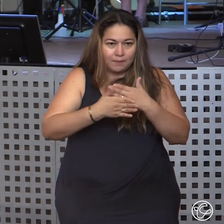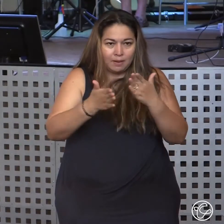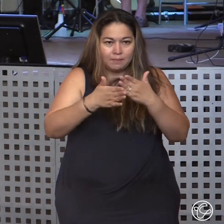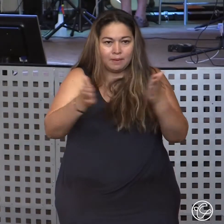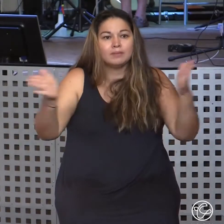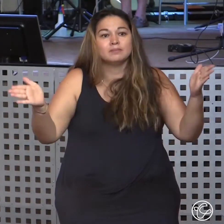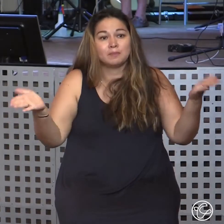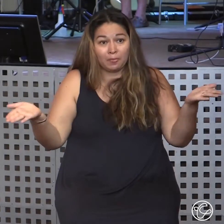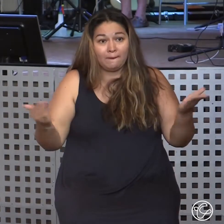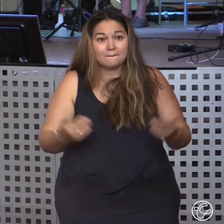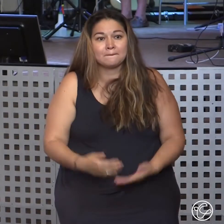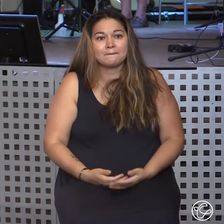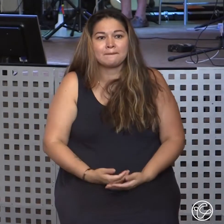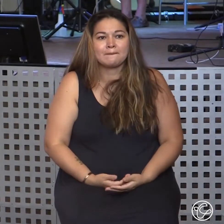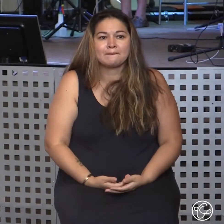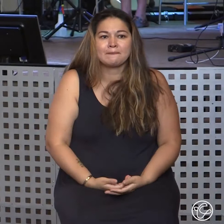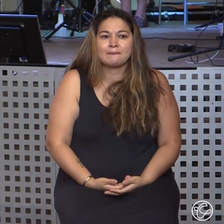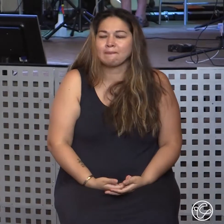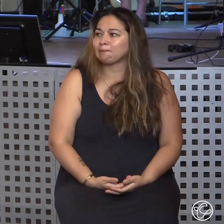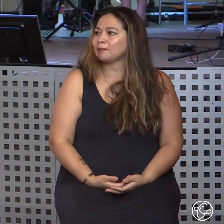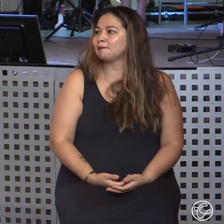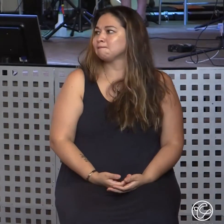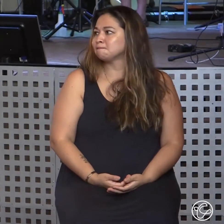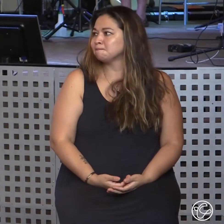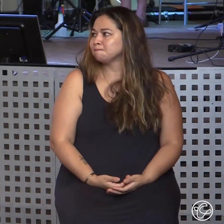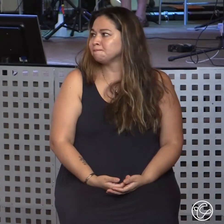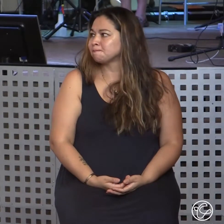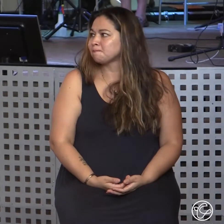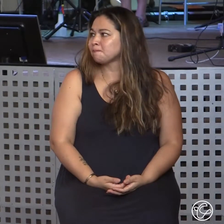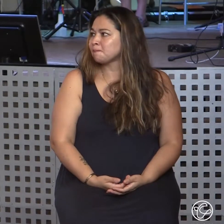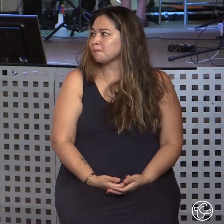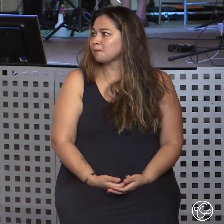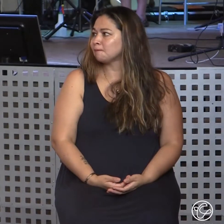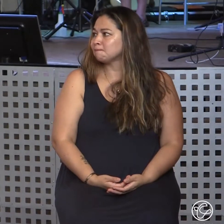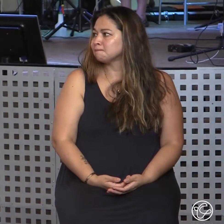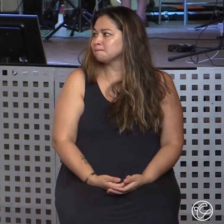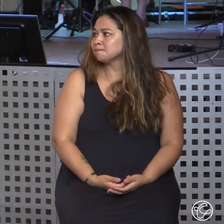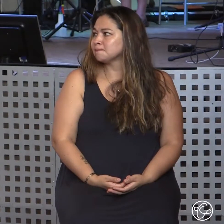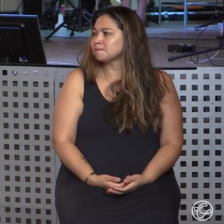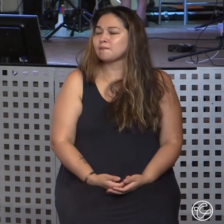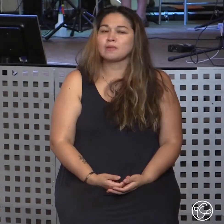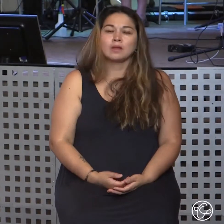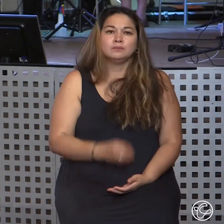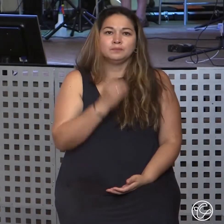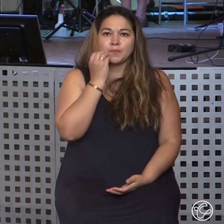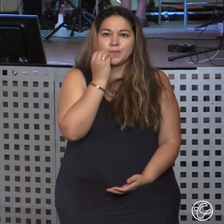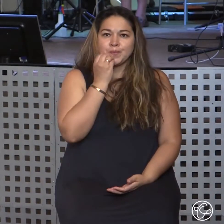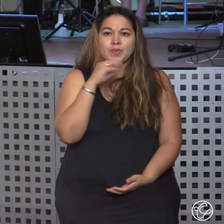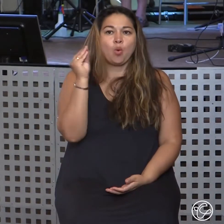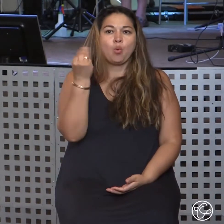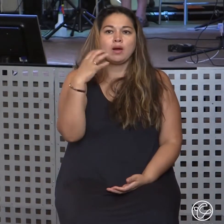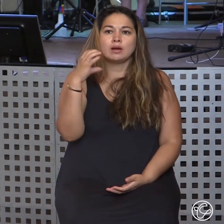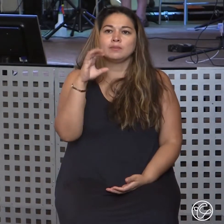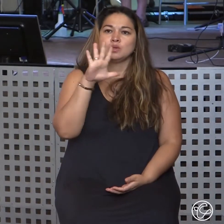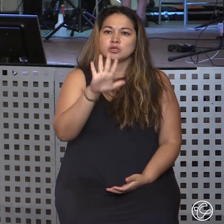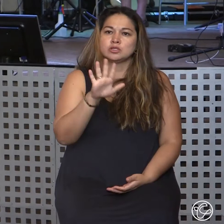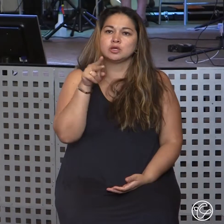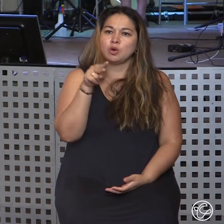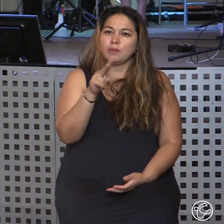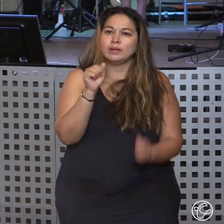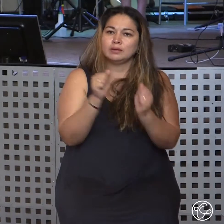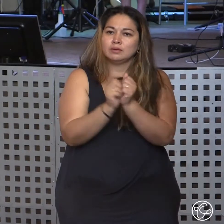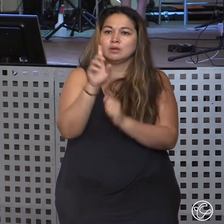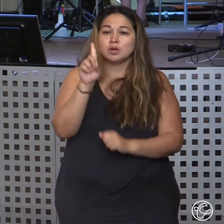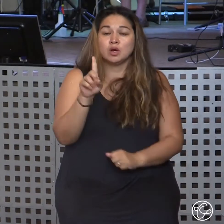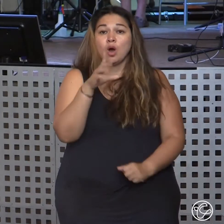5, leo también, sé que es un poco así con los versículos, pero 21 dice, porque así como el